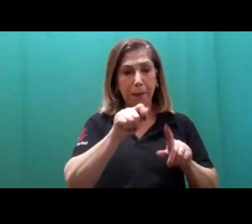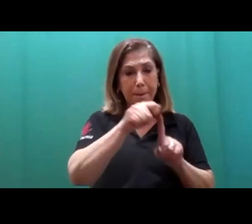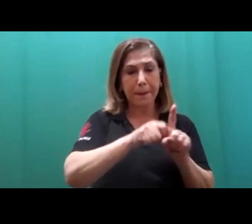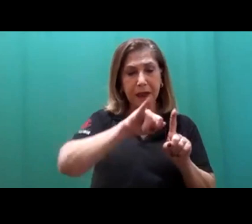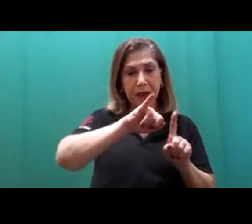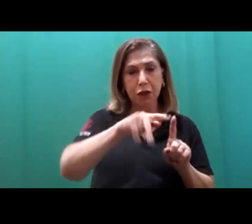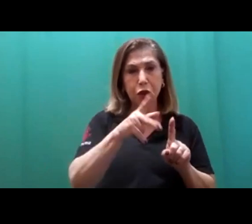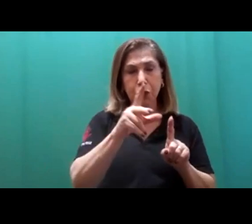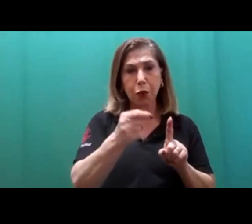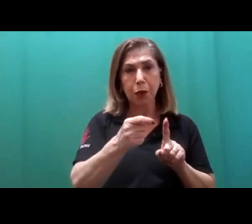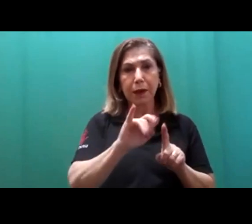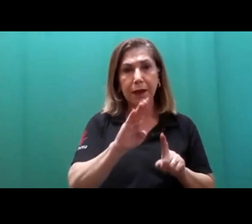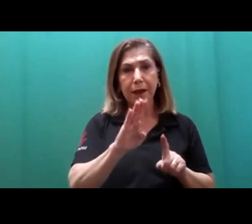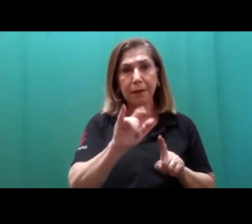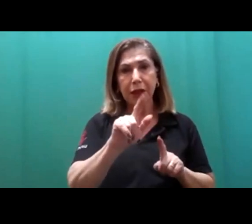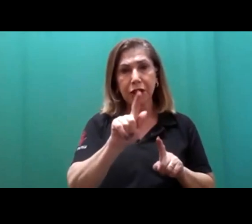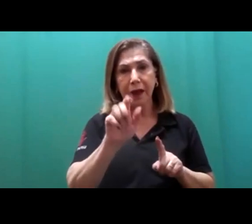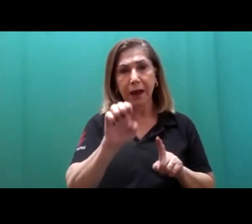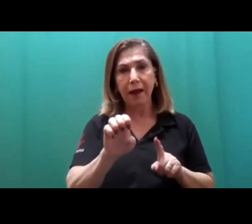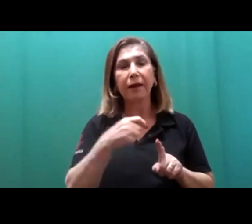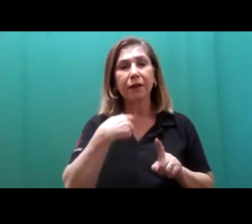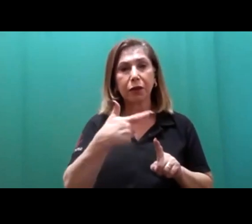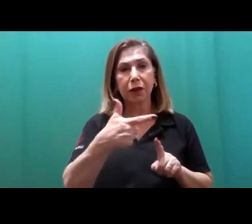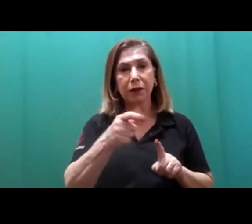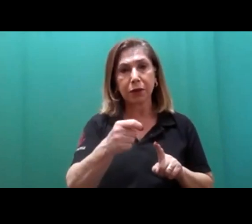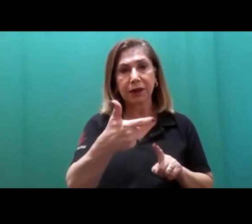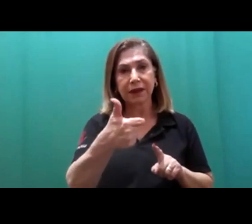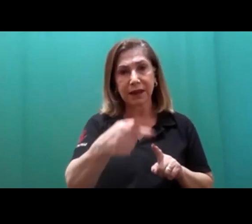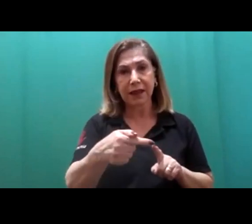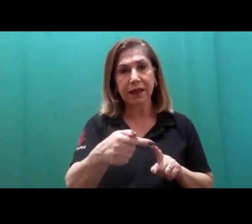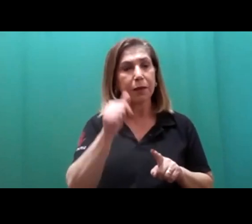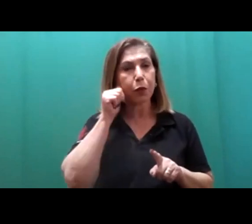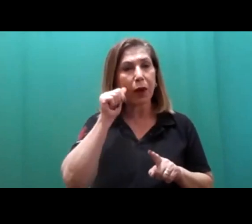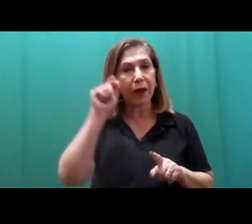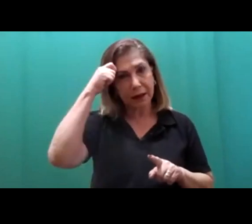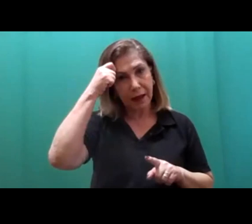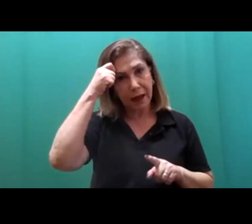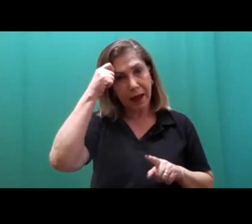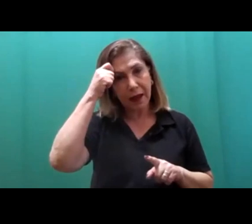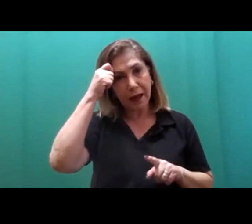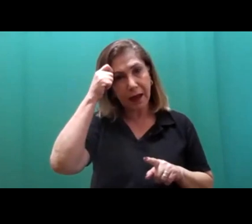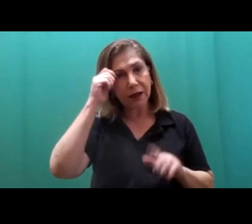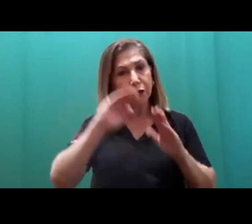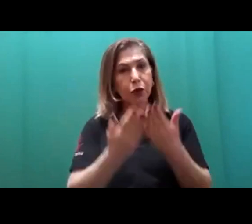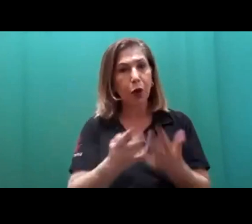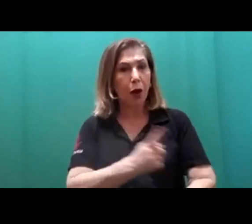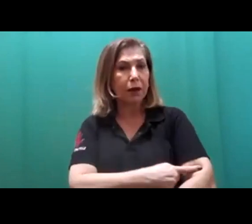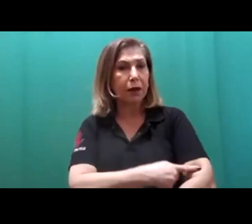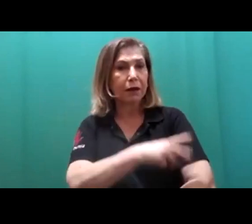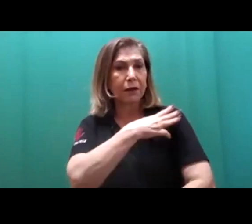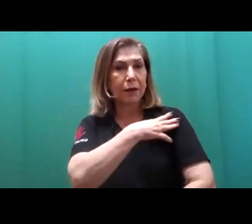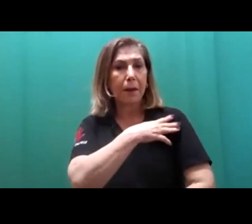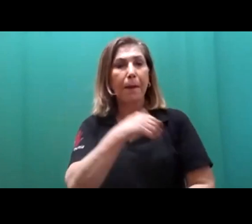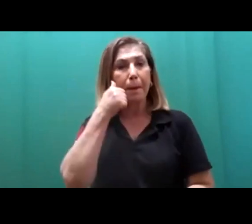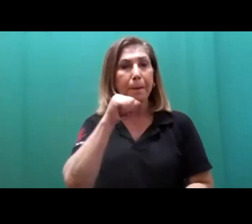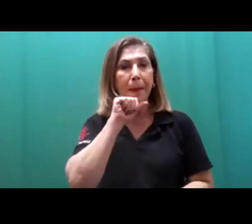fez uma pesquisa onde ele lançou a informação de que as mulheres negras, com baixa escolaridade, mães solos